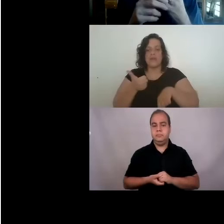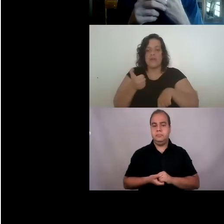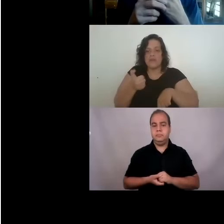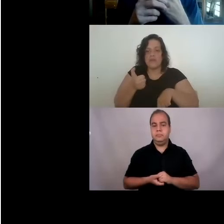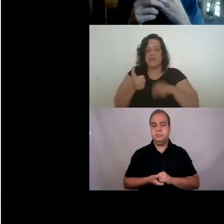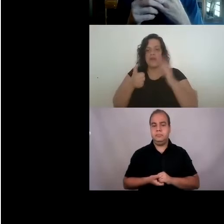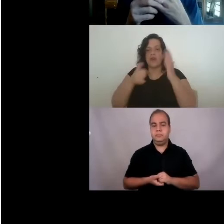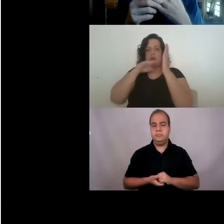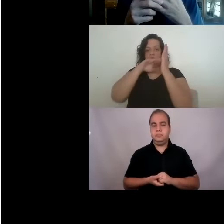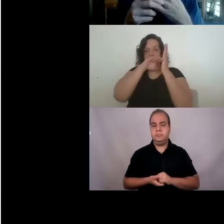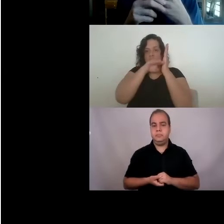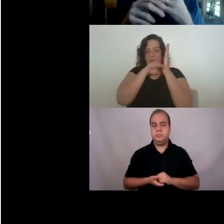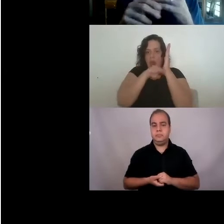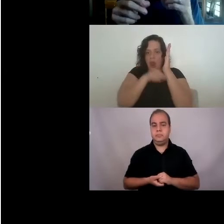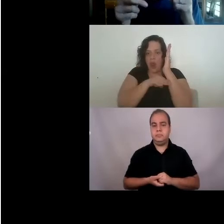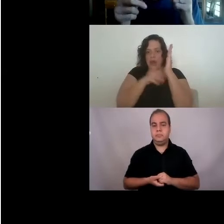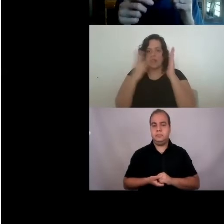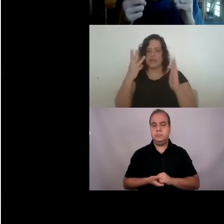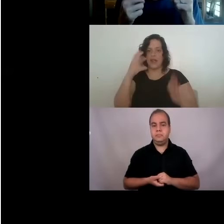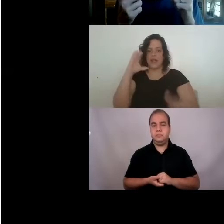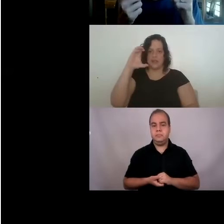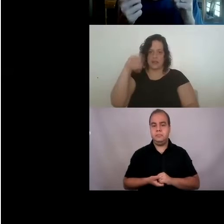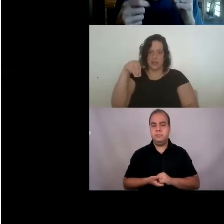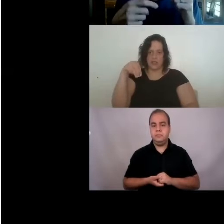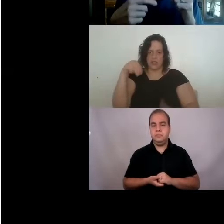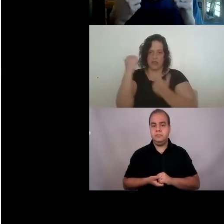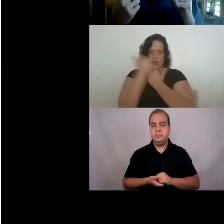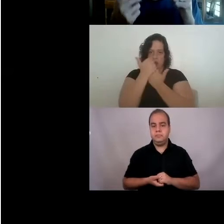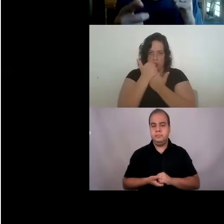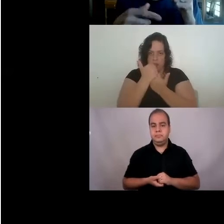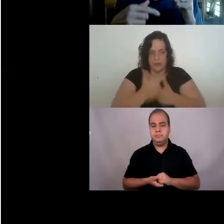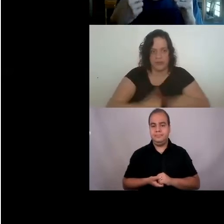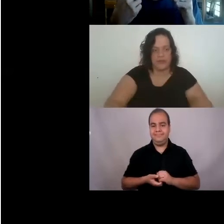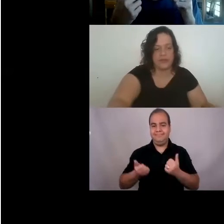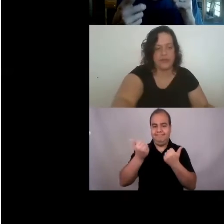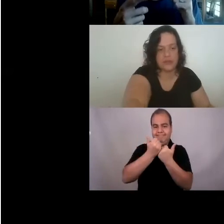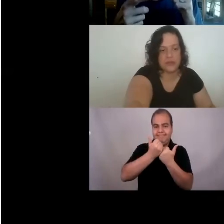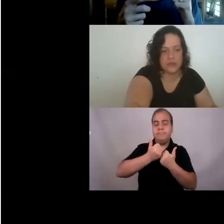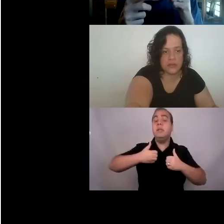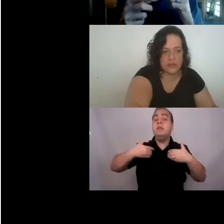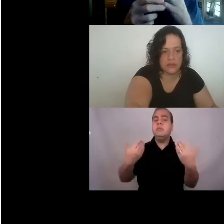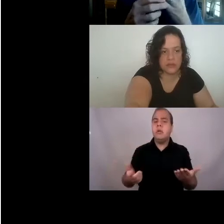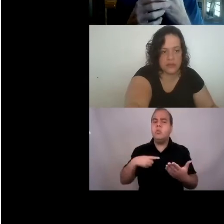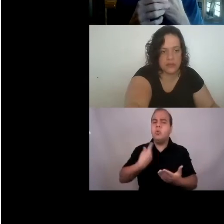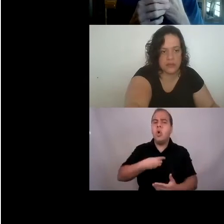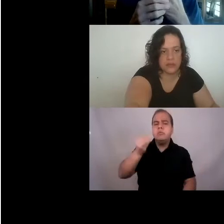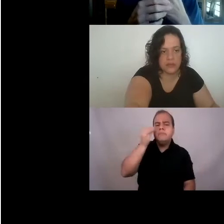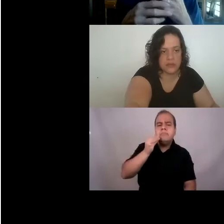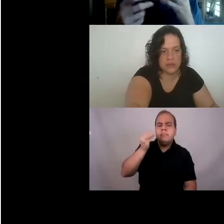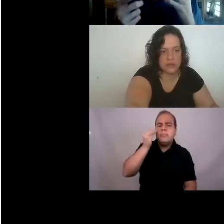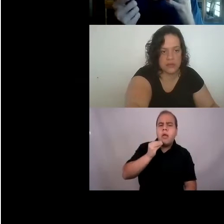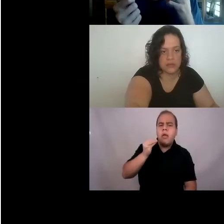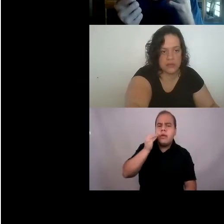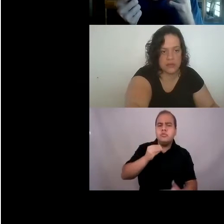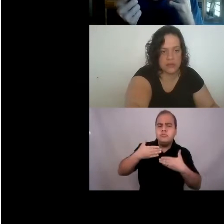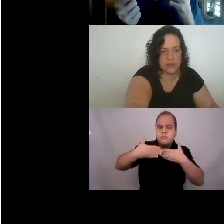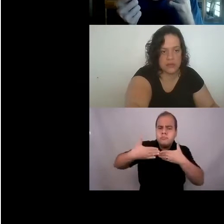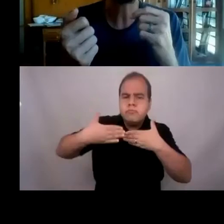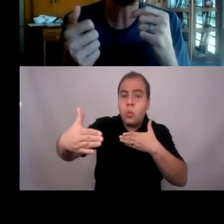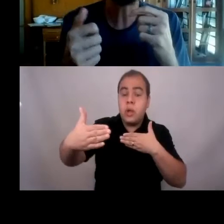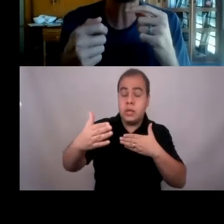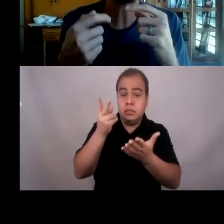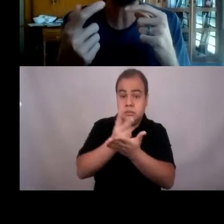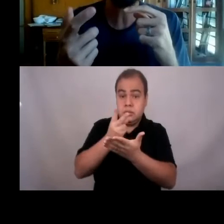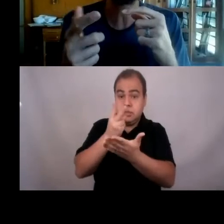3 centímetros. Tá? E aí a gente vai fazer alguns testes na sequência e vai procurando medir